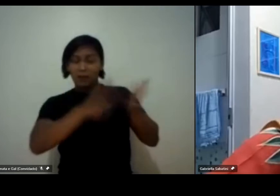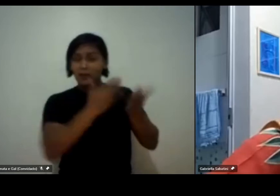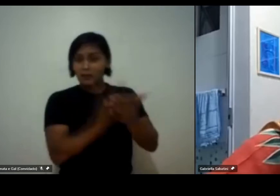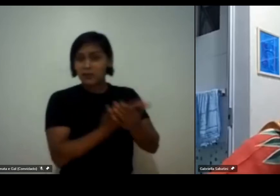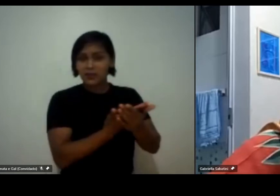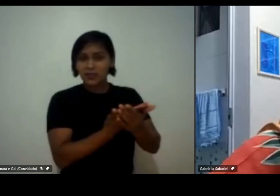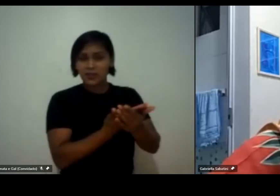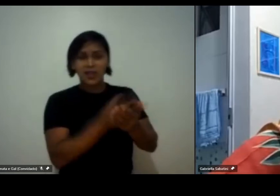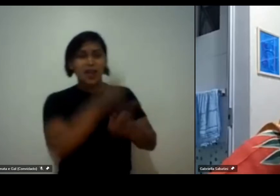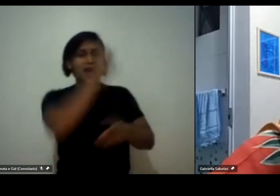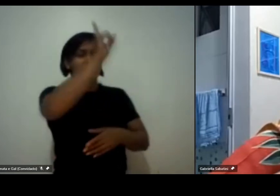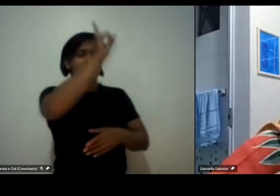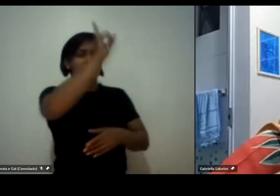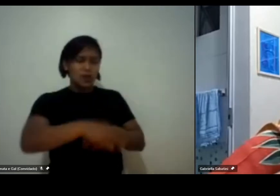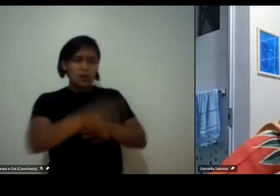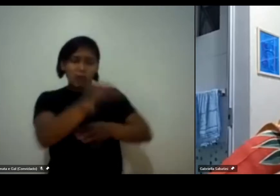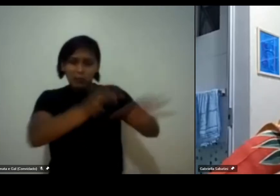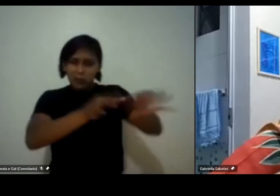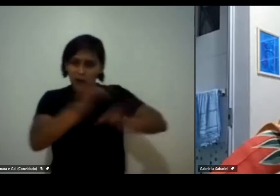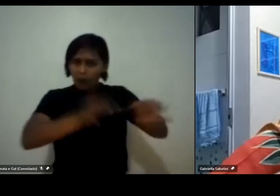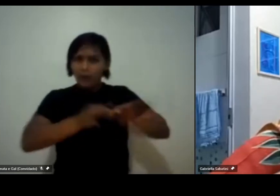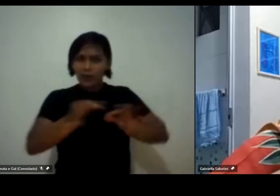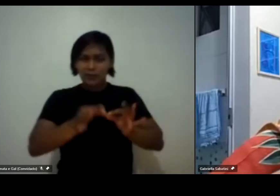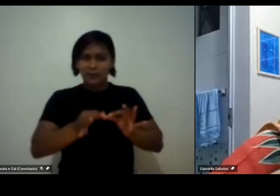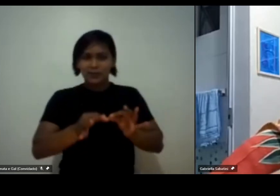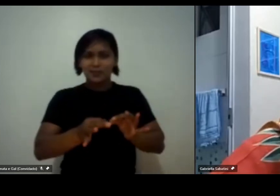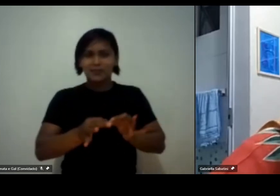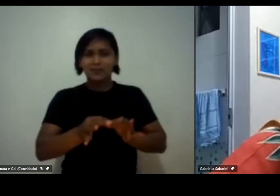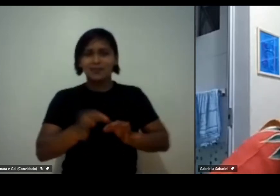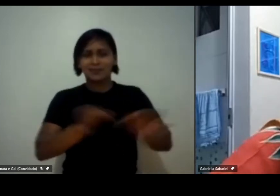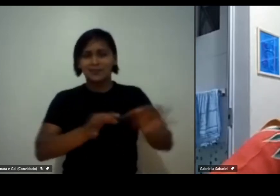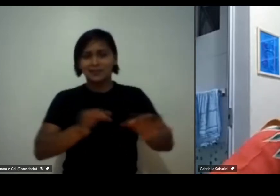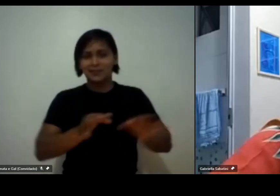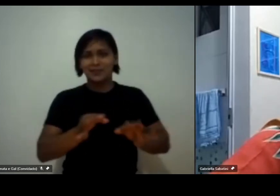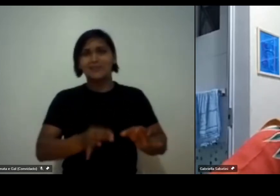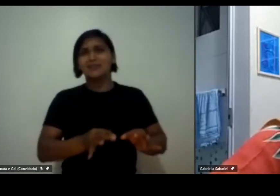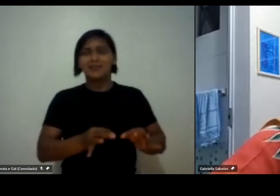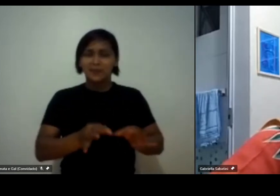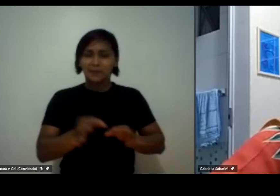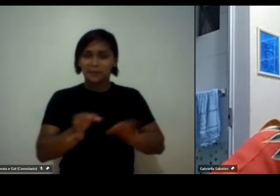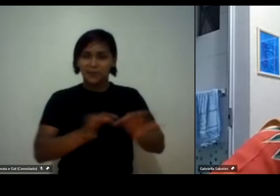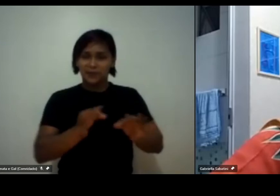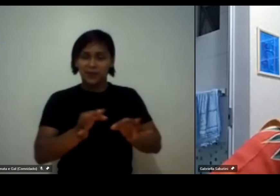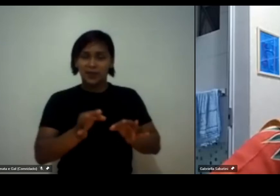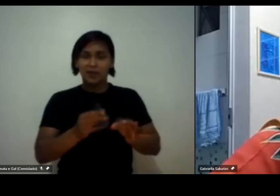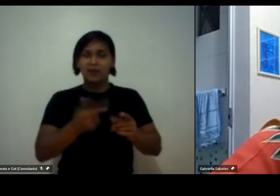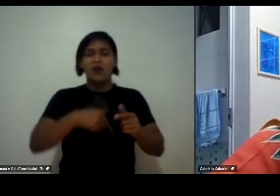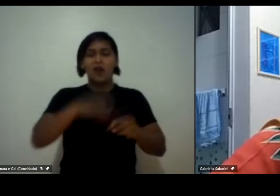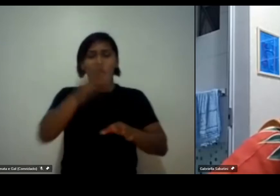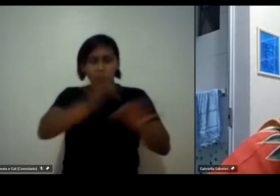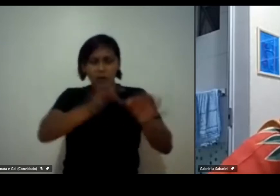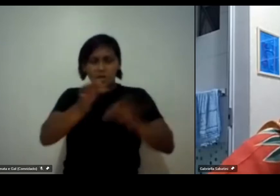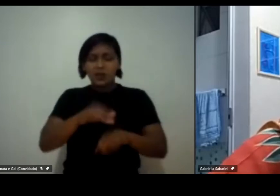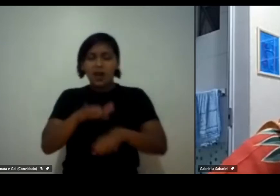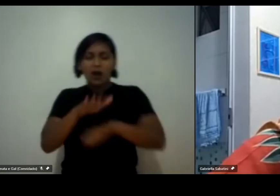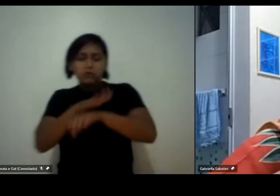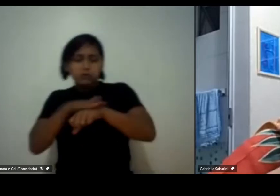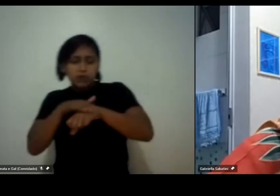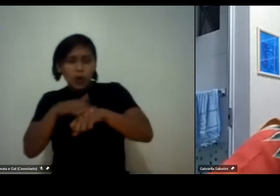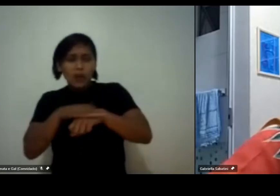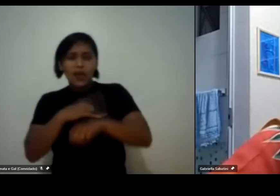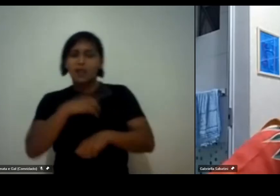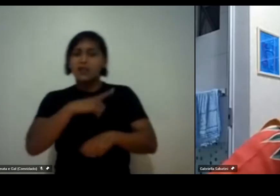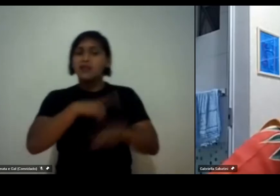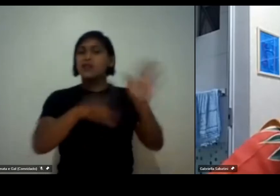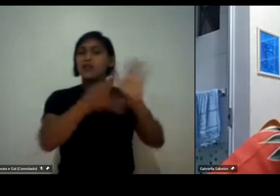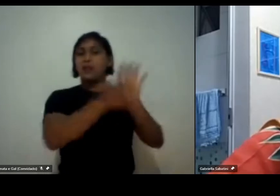elas estão aí para organizar e, entre muitas aspas, cuidar. Se existe uma lei que conhece